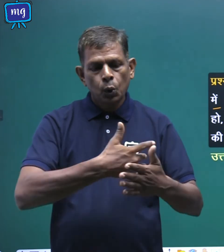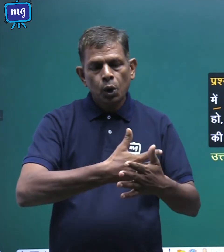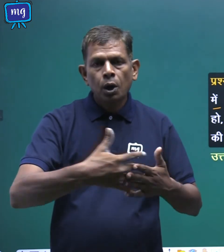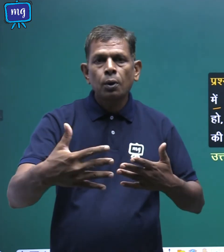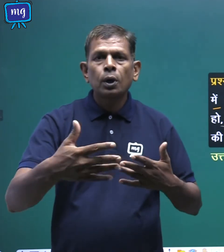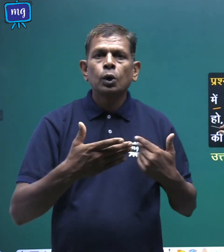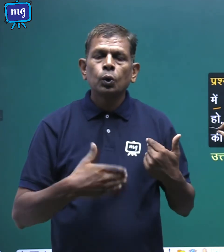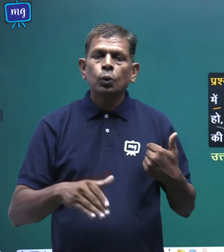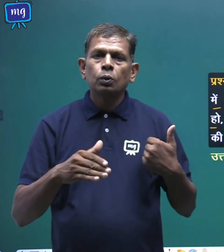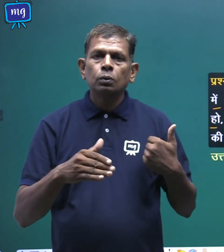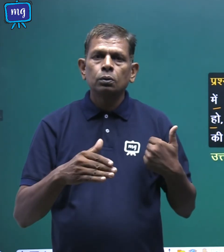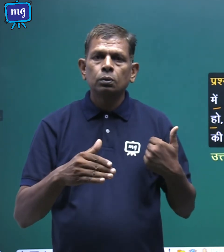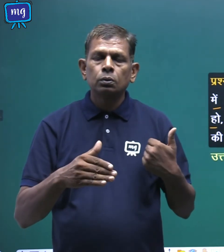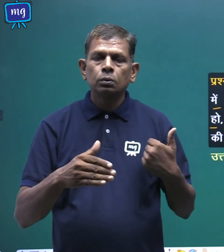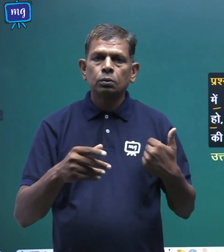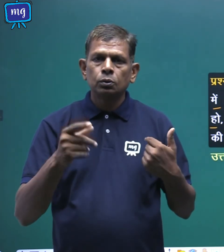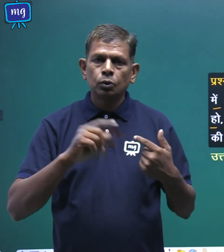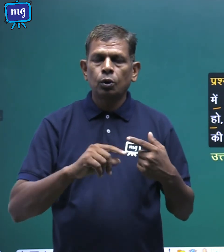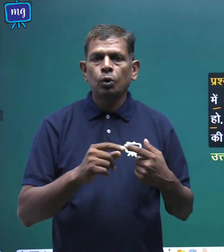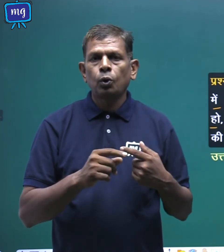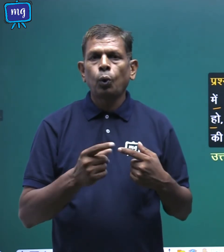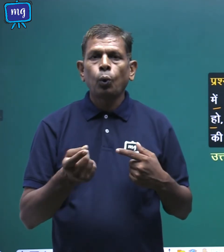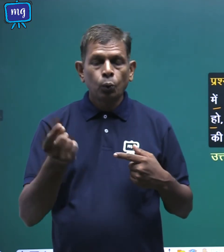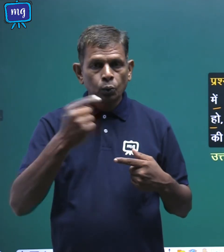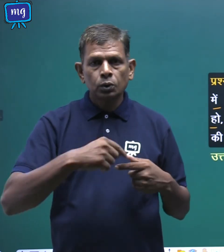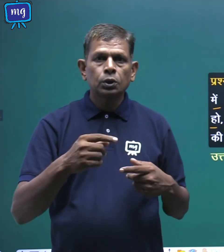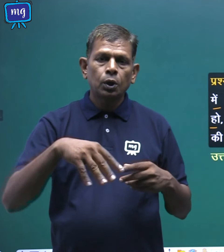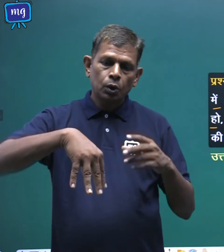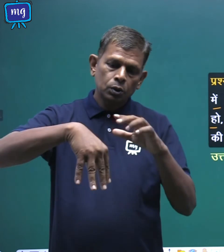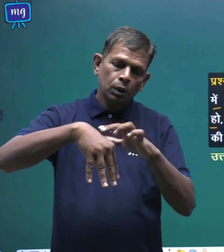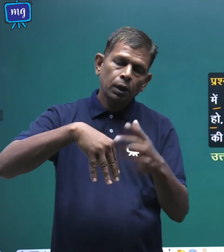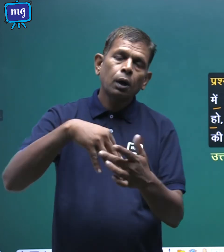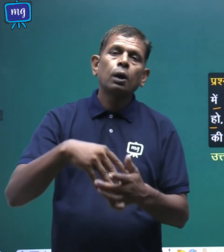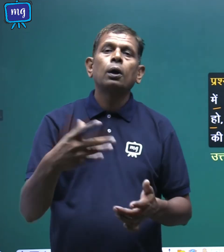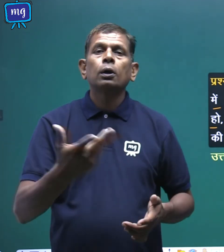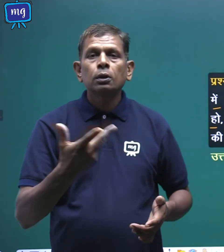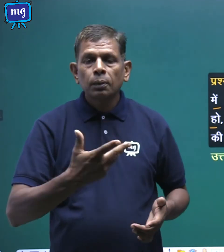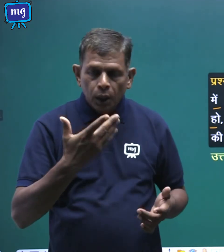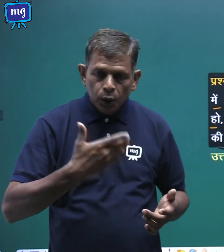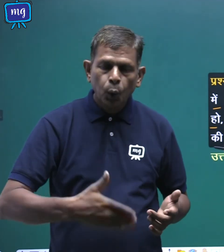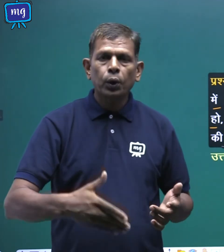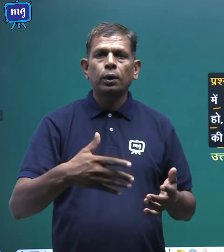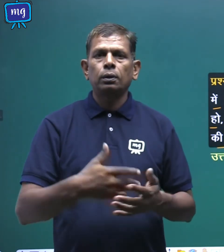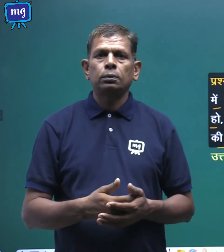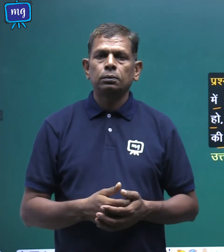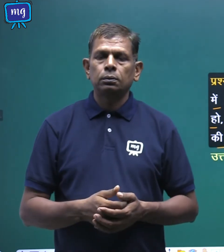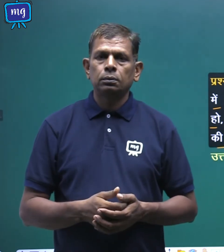शिराविन्यास हो तो उसकी जड़ें किस प्रकार की होंगी?